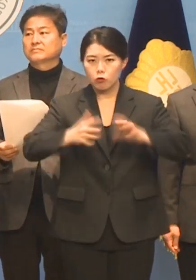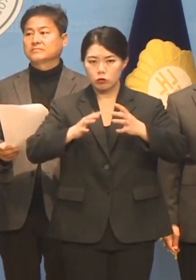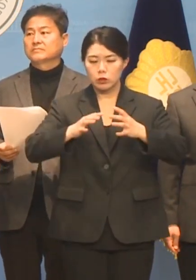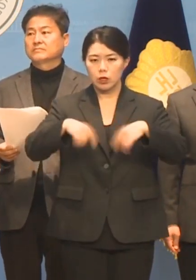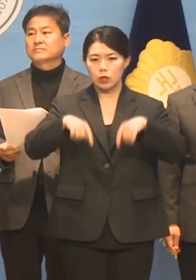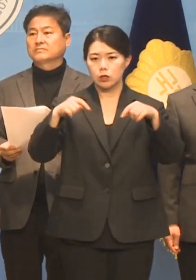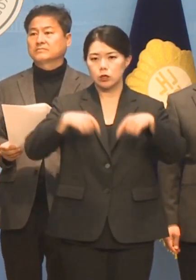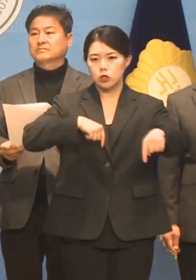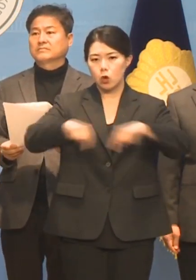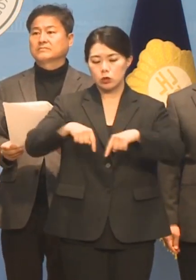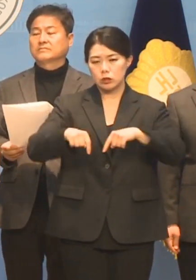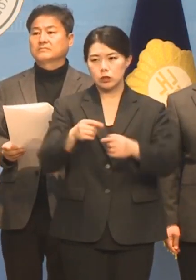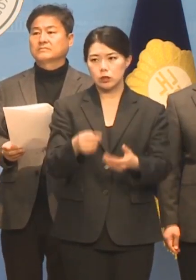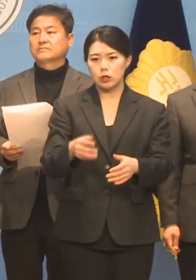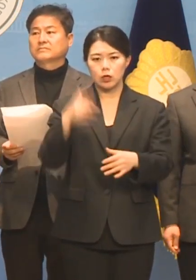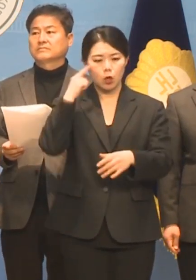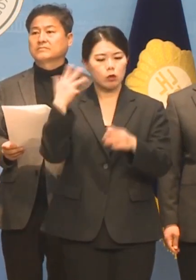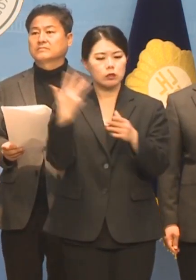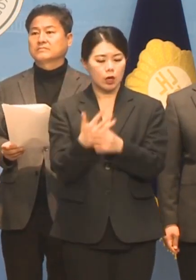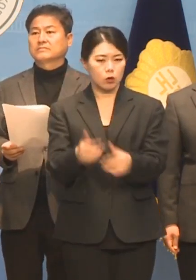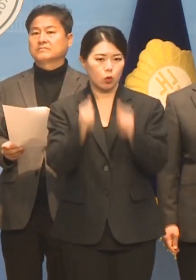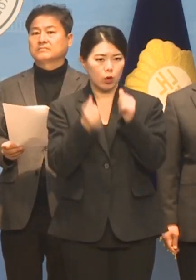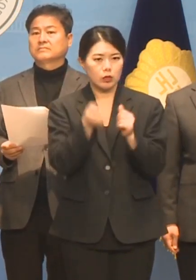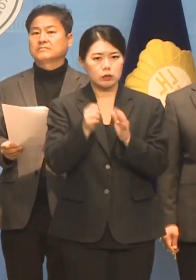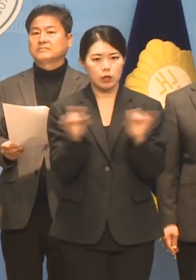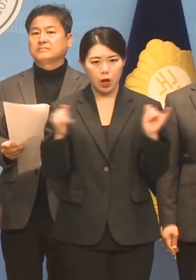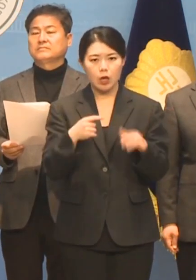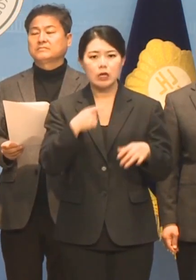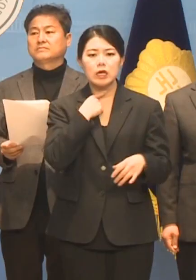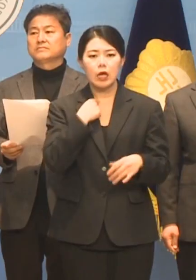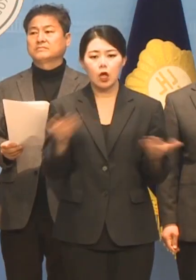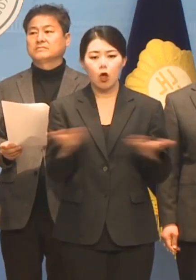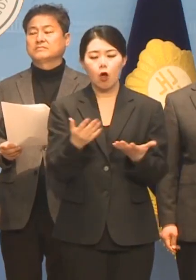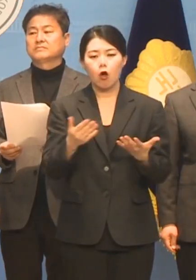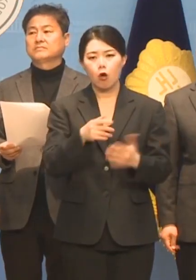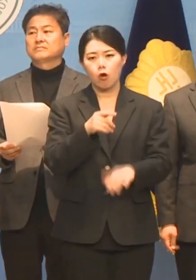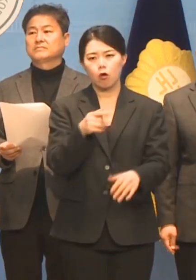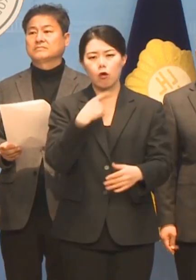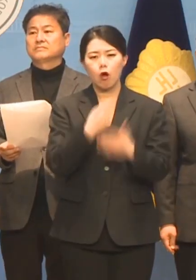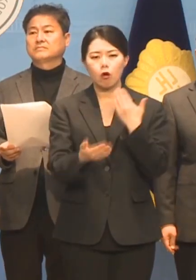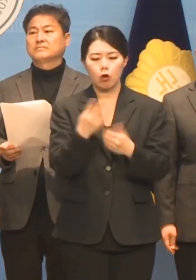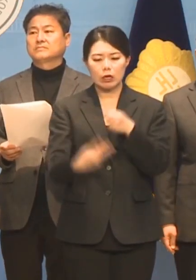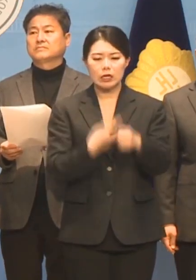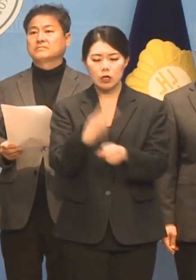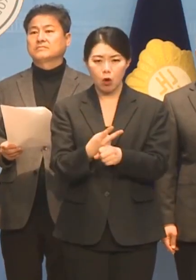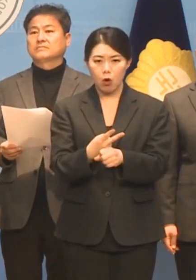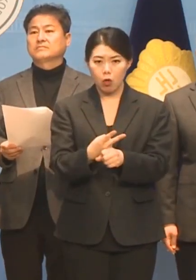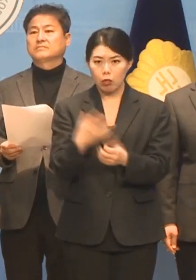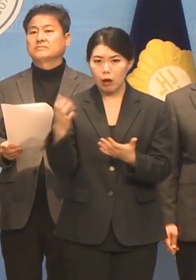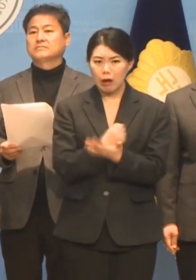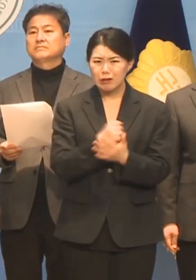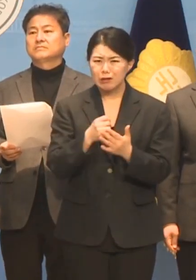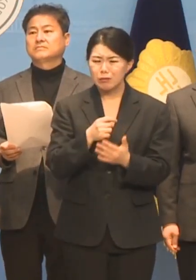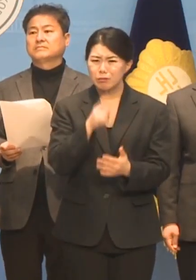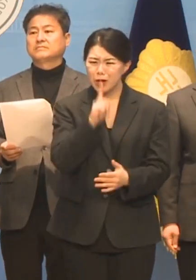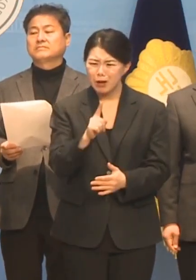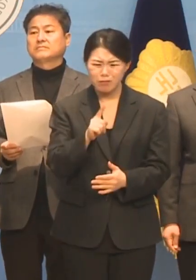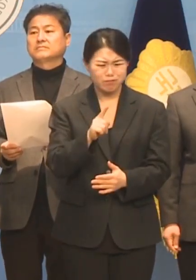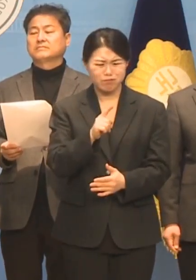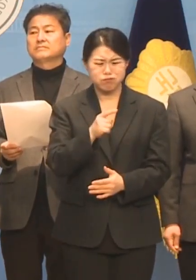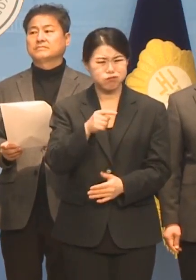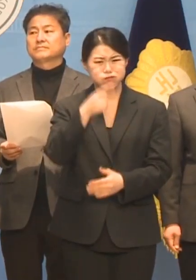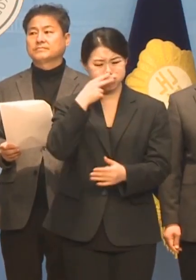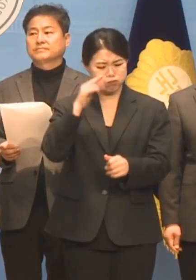분야 석사학위 소지자로서 해당 분야 실무 경력 2년 이상인 자를 충족했다는 주장도 터무니없습니다.